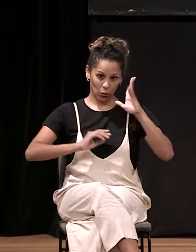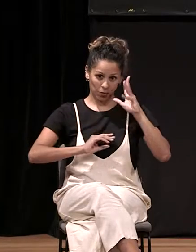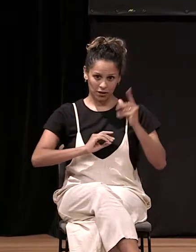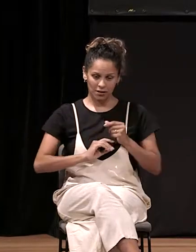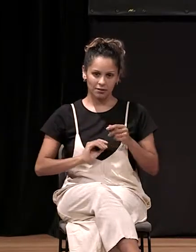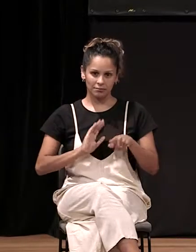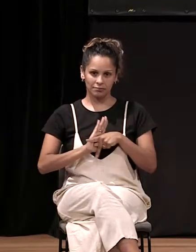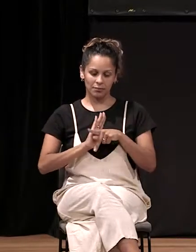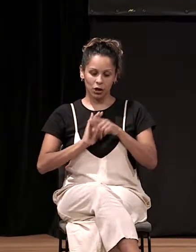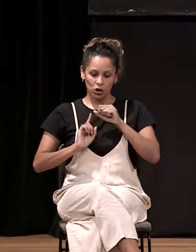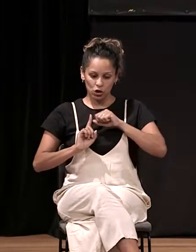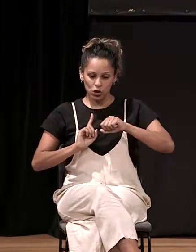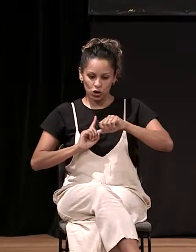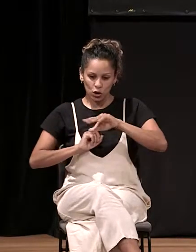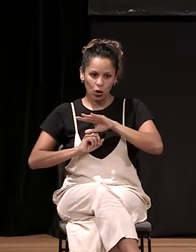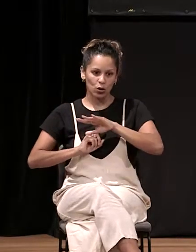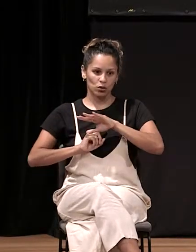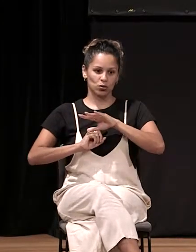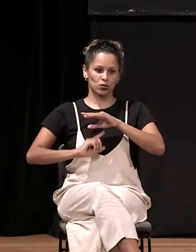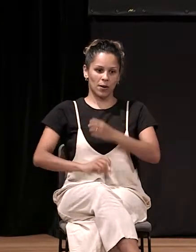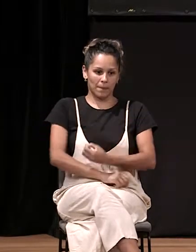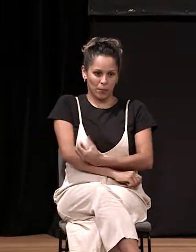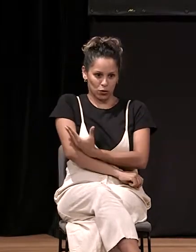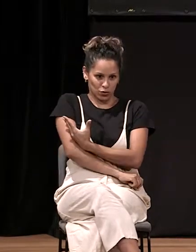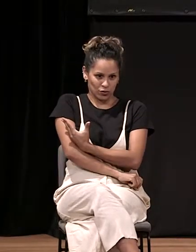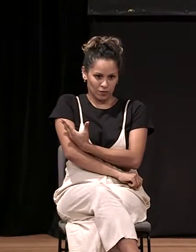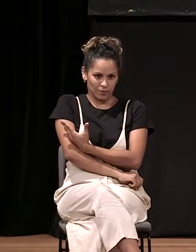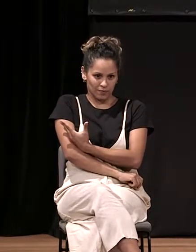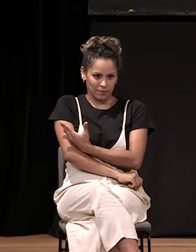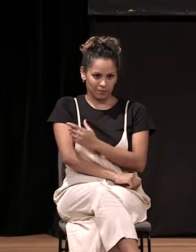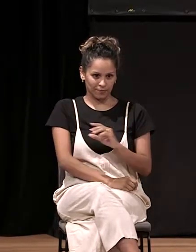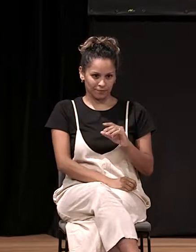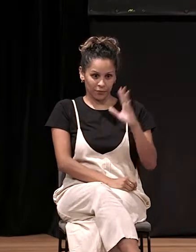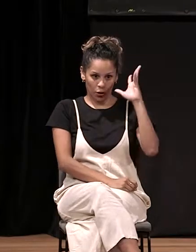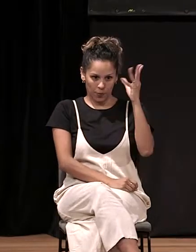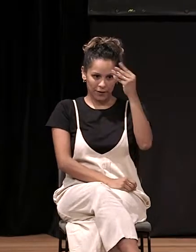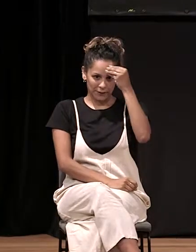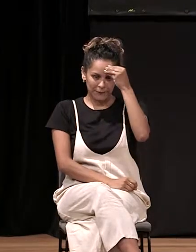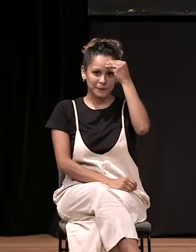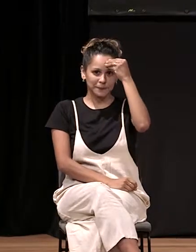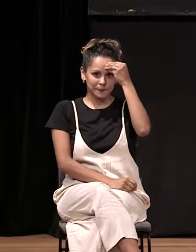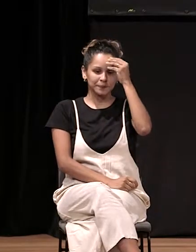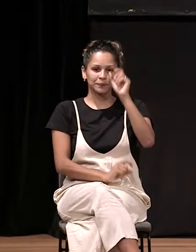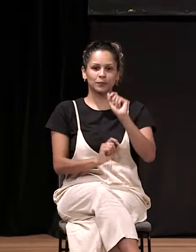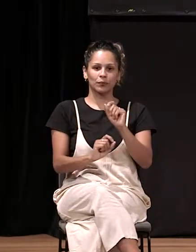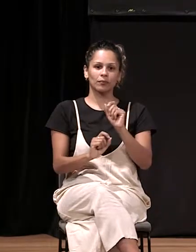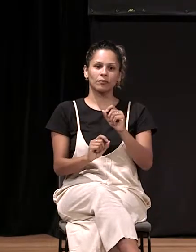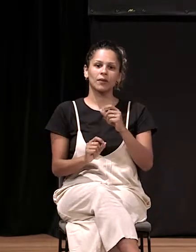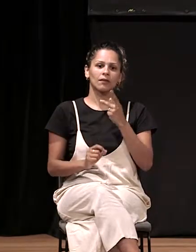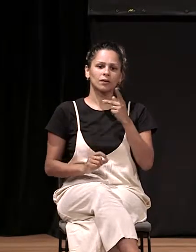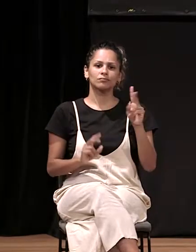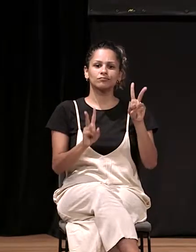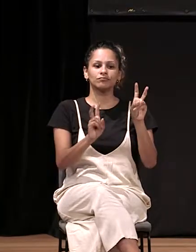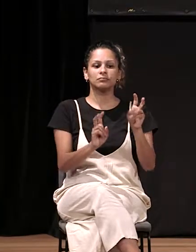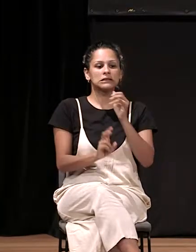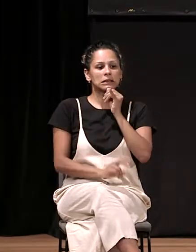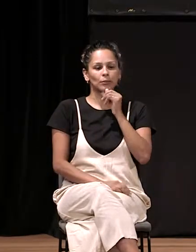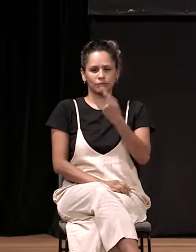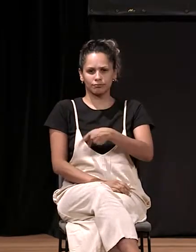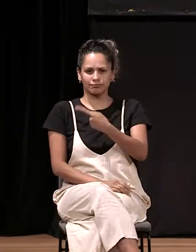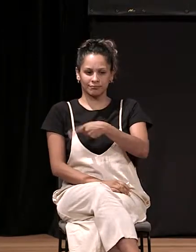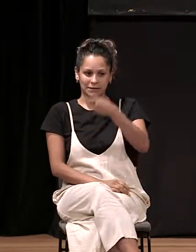hoje, também na formação do docente, uma vez que a gente tem índices, por exemplo, falando de São